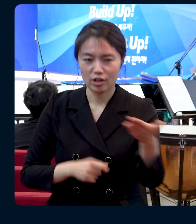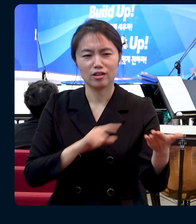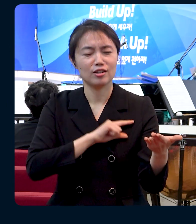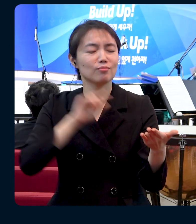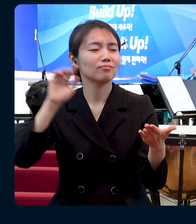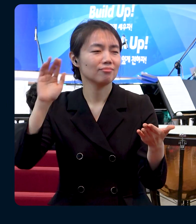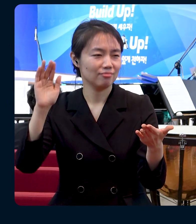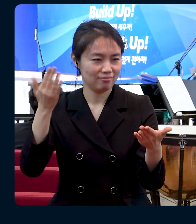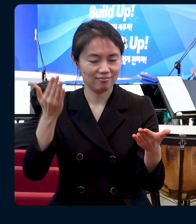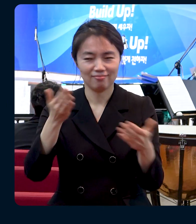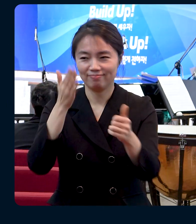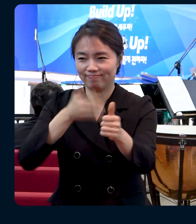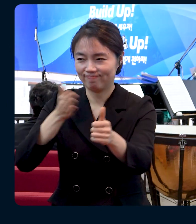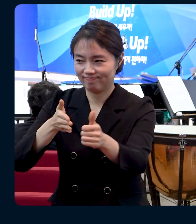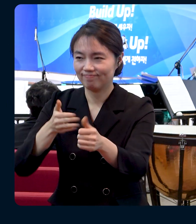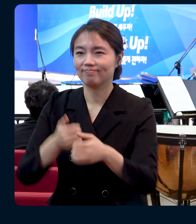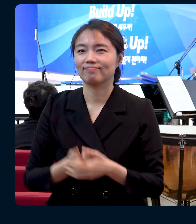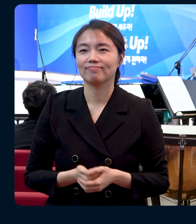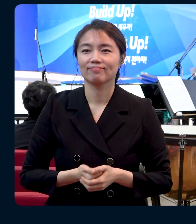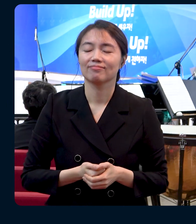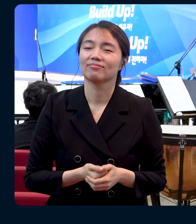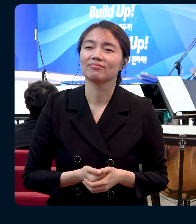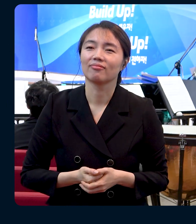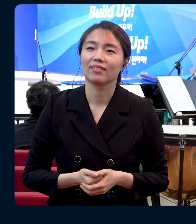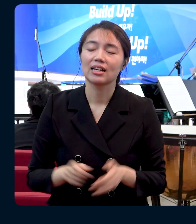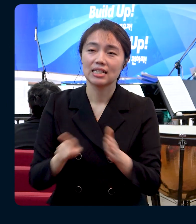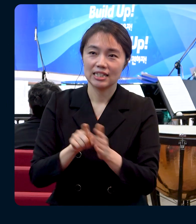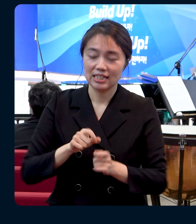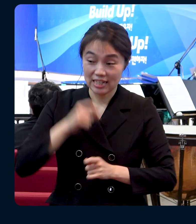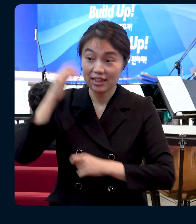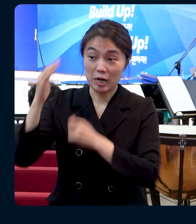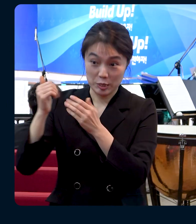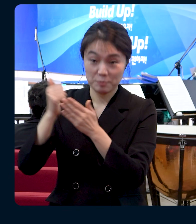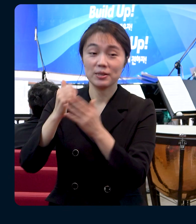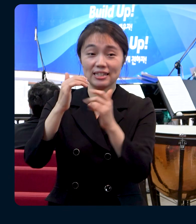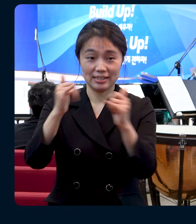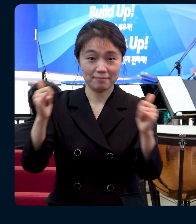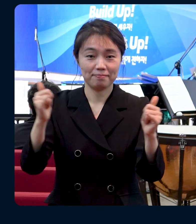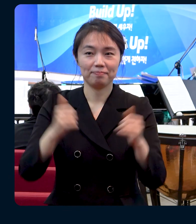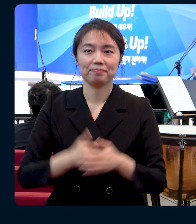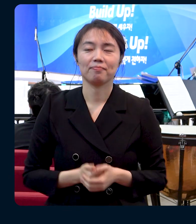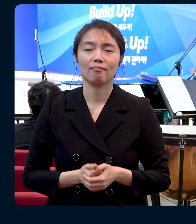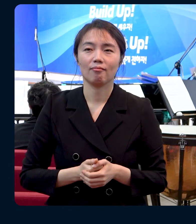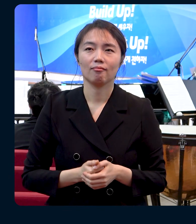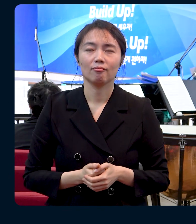이것이 바로 우리의 이름이어야 할 줄로 믿습니다. 신실한 하나님의 사람.